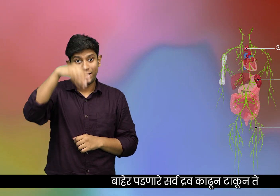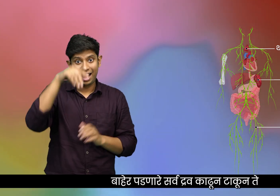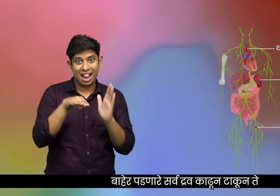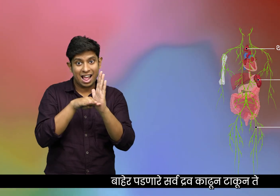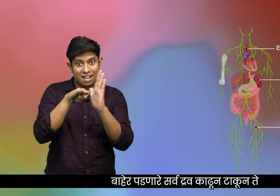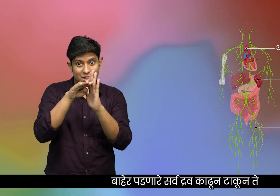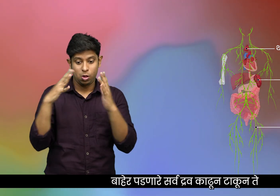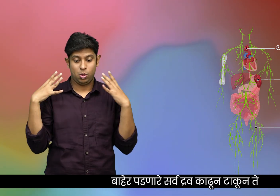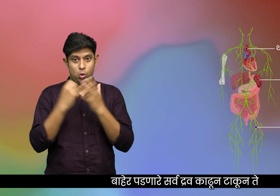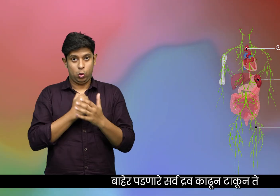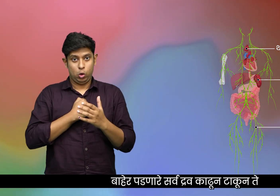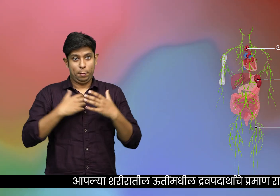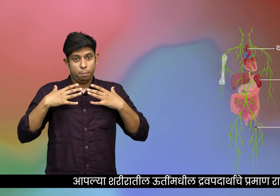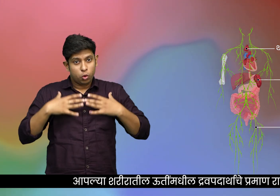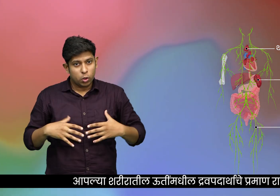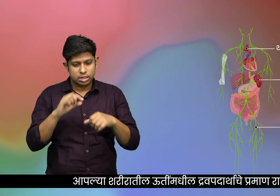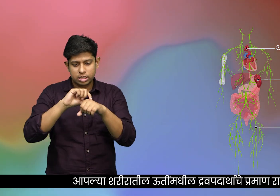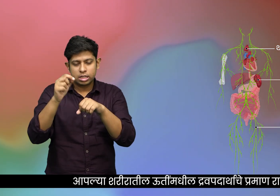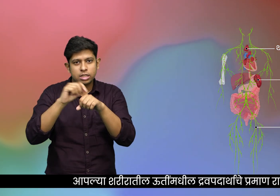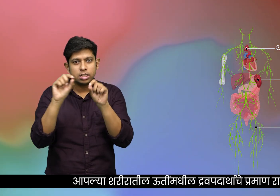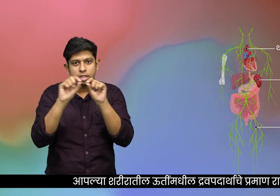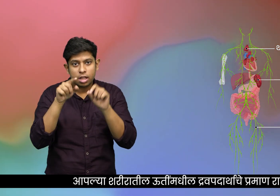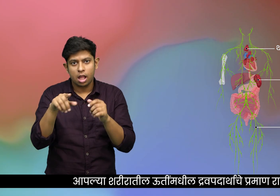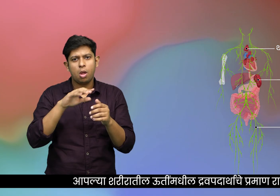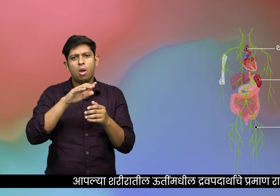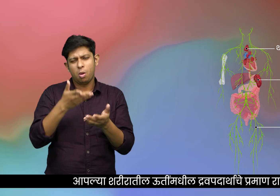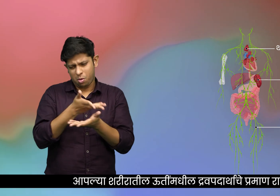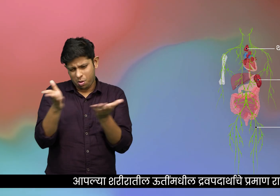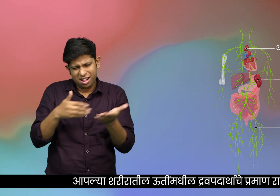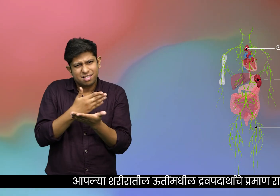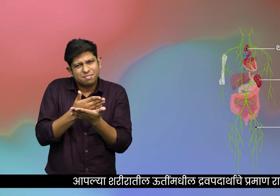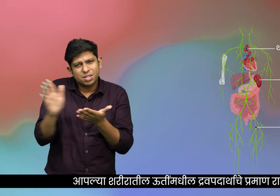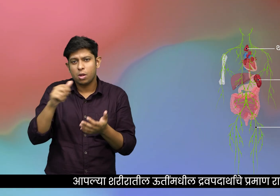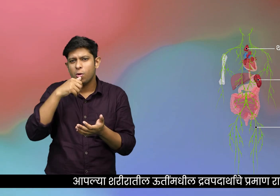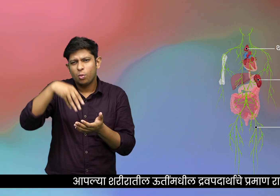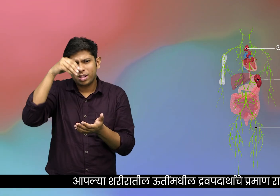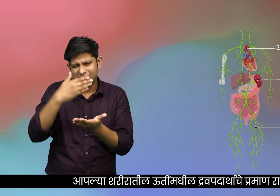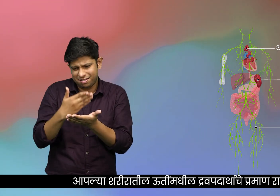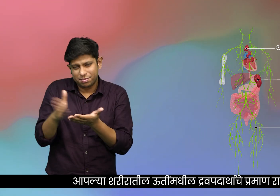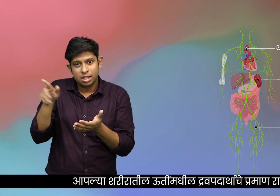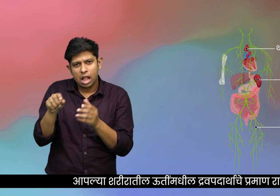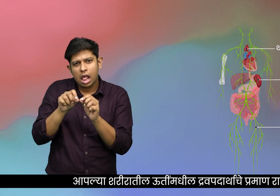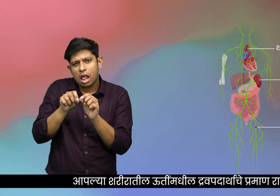द्रव काढून टाकून ते आपल्या शरीरातील ऊतीमधील द्रव पदार्थांचे प्रमाण राखते.